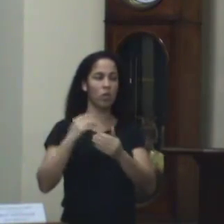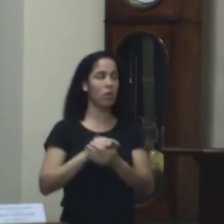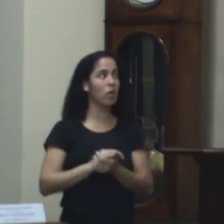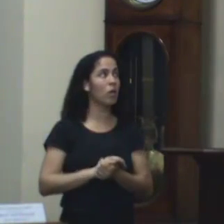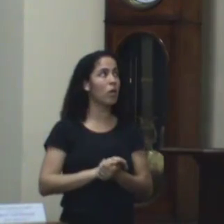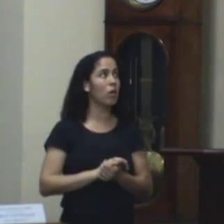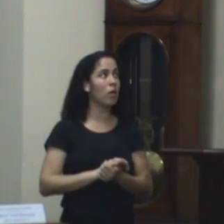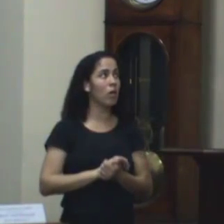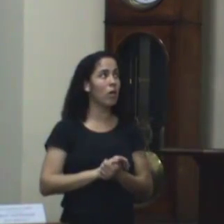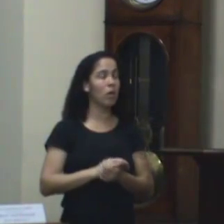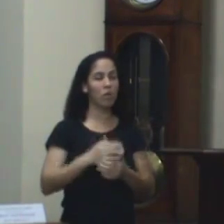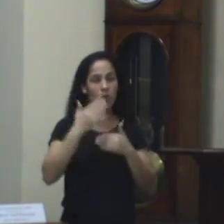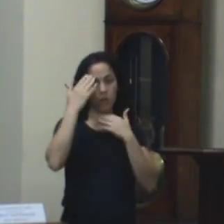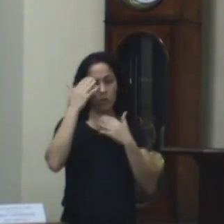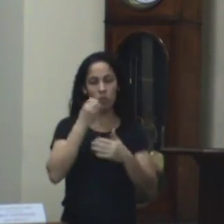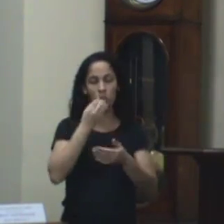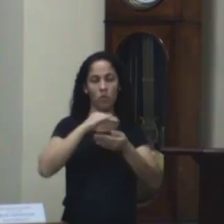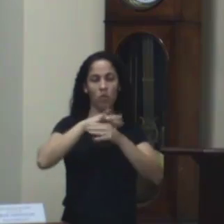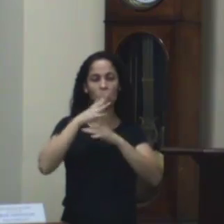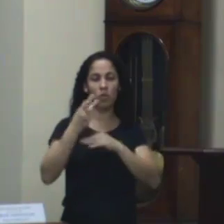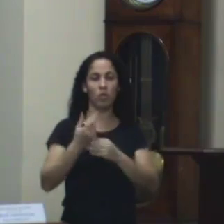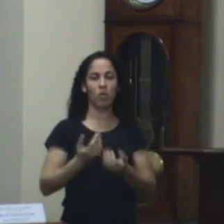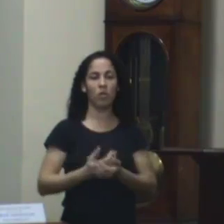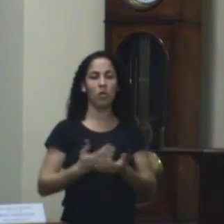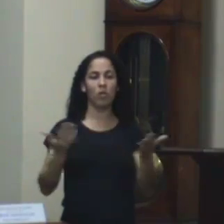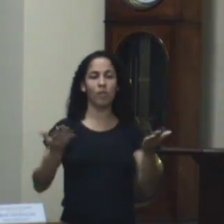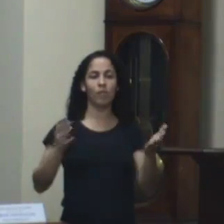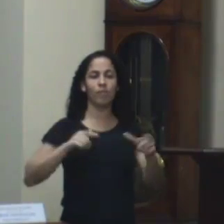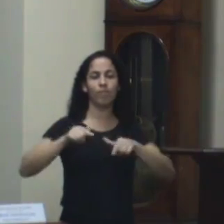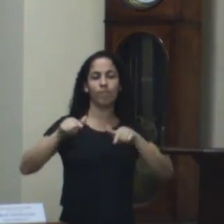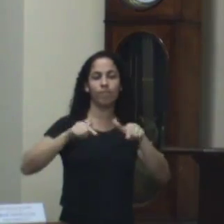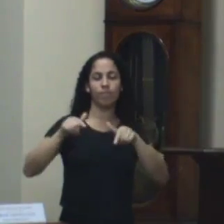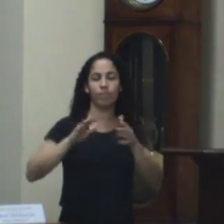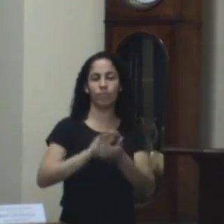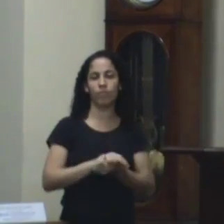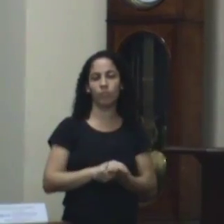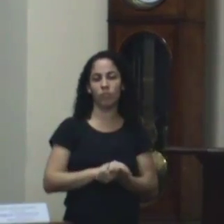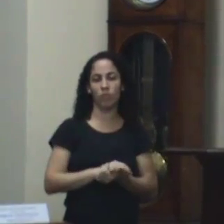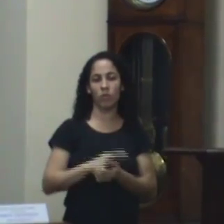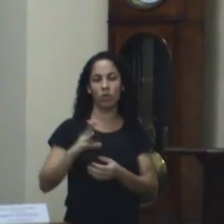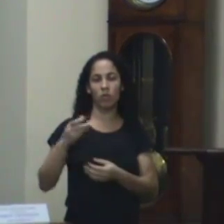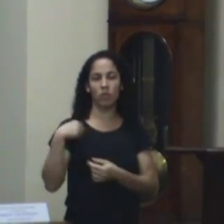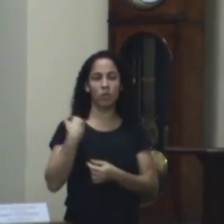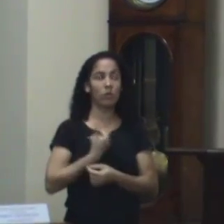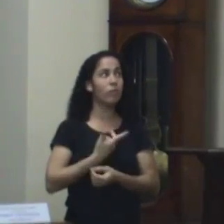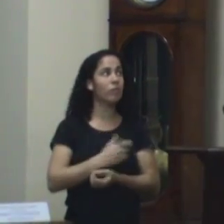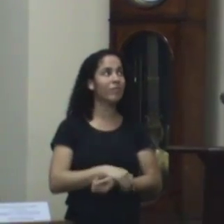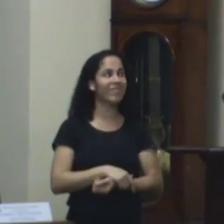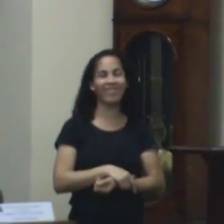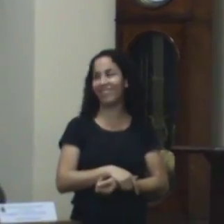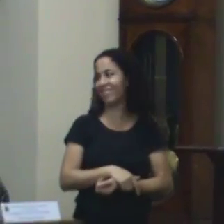Tá certo? No mais, uma boa noite a todos. Essa foi mais uma hora da virada aí para todos nós.